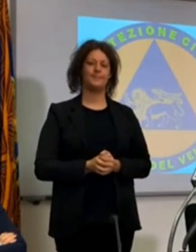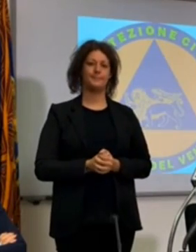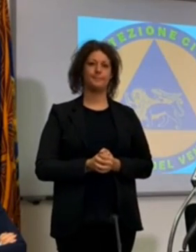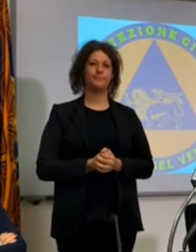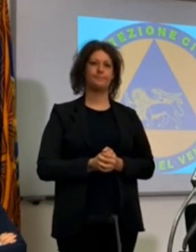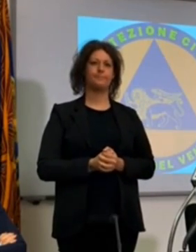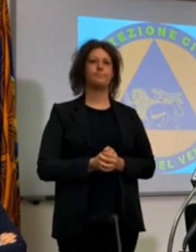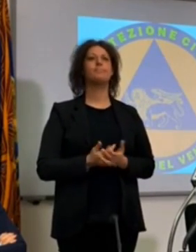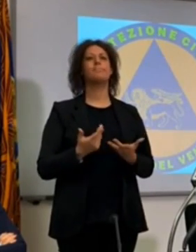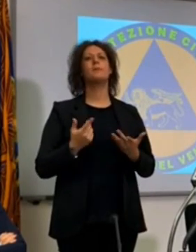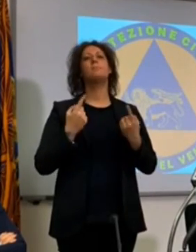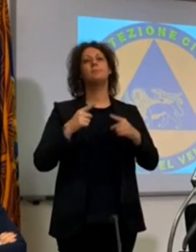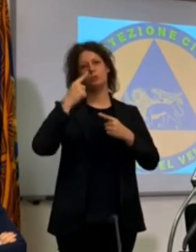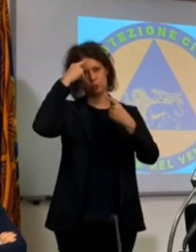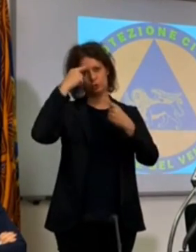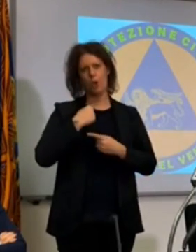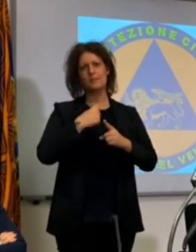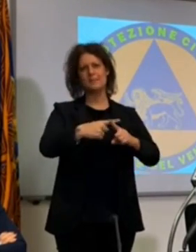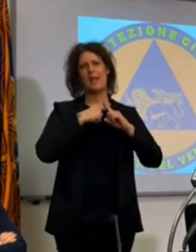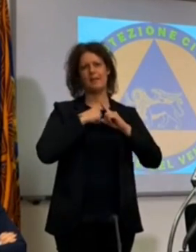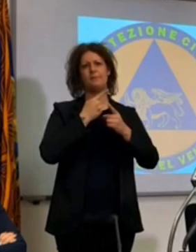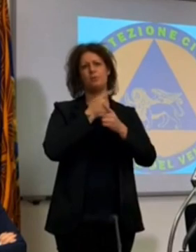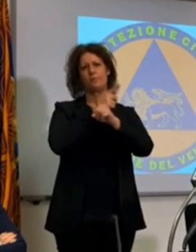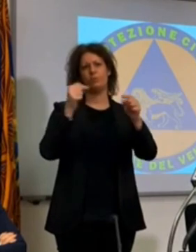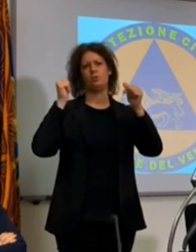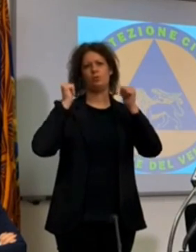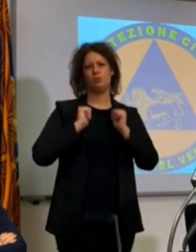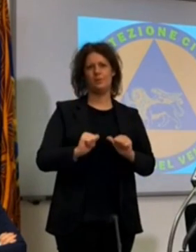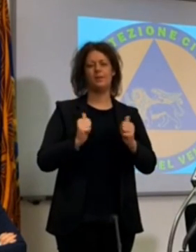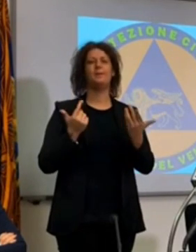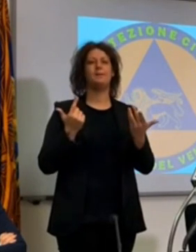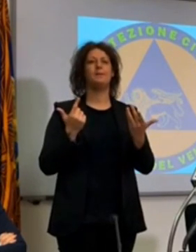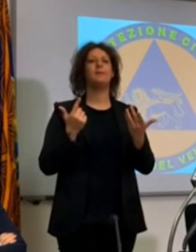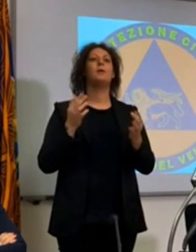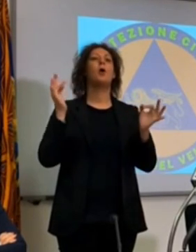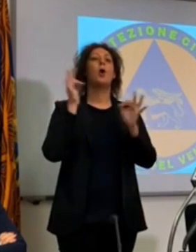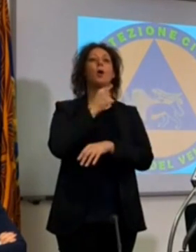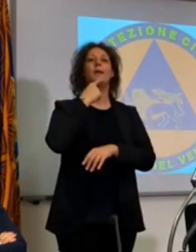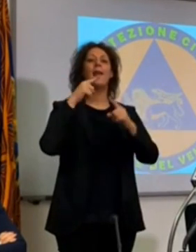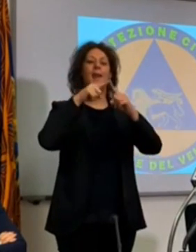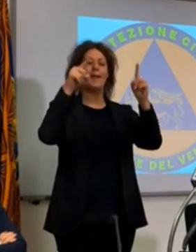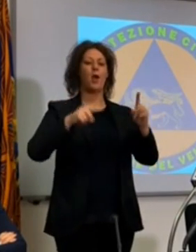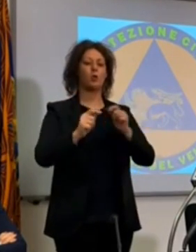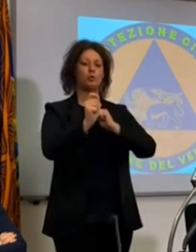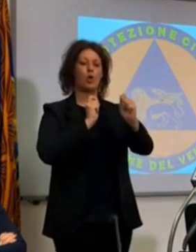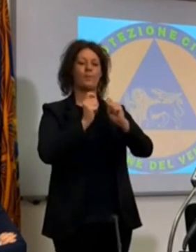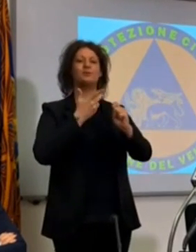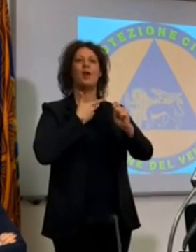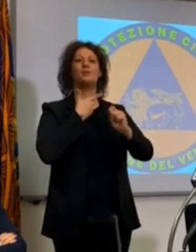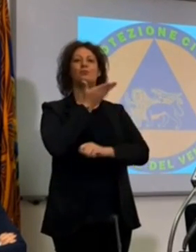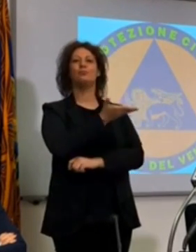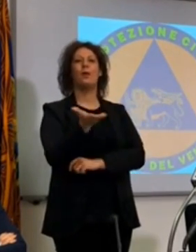questo so che è un sacrificio, lo è per i cittadini ancora di più, magari per i commercianti che vedono meno affluenza, però è un'occasione per evitare anche